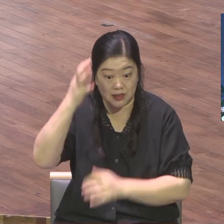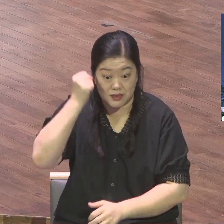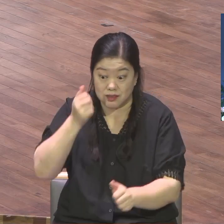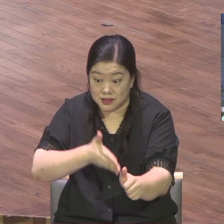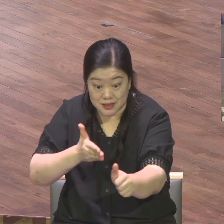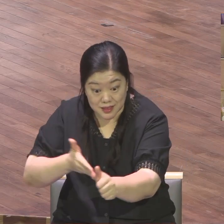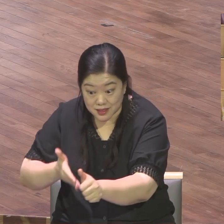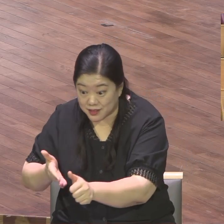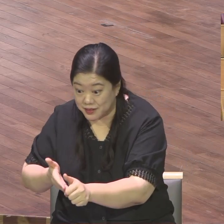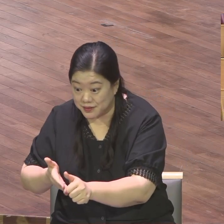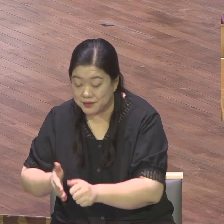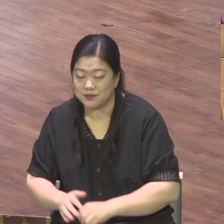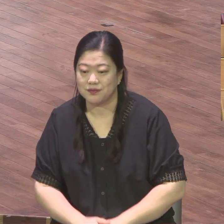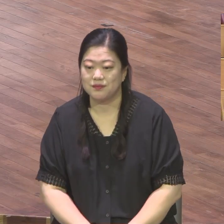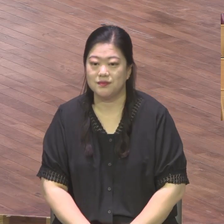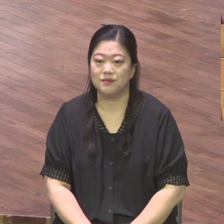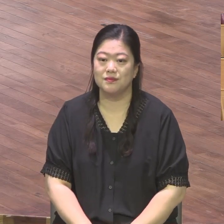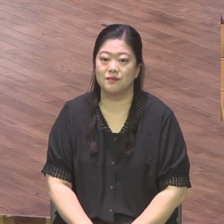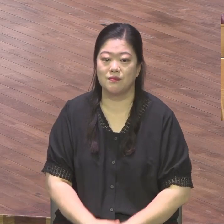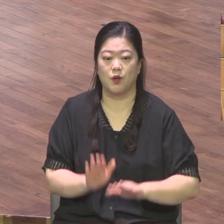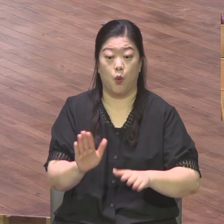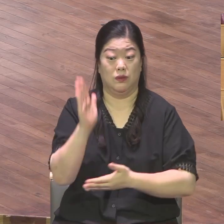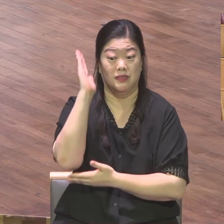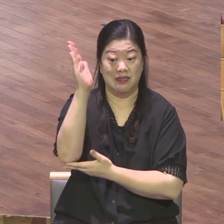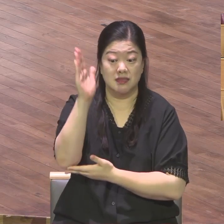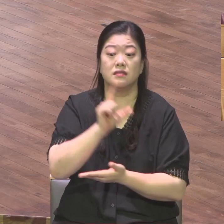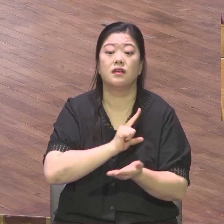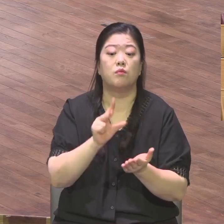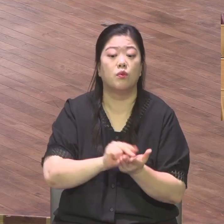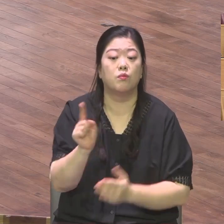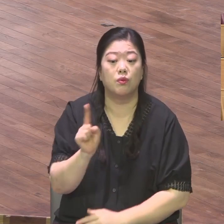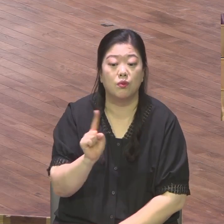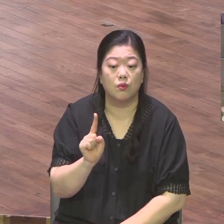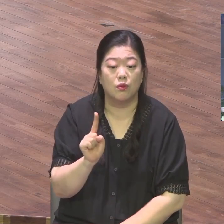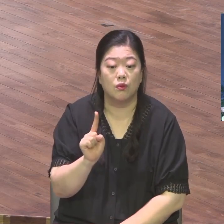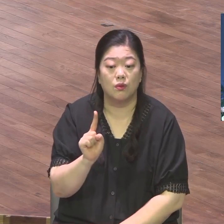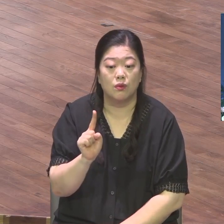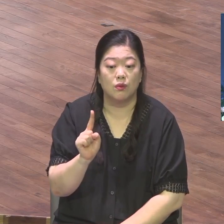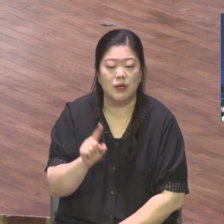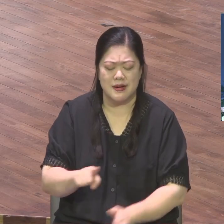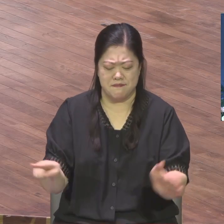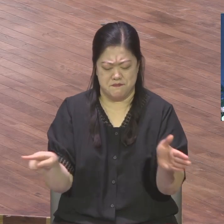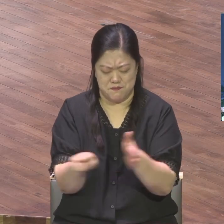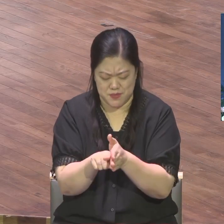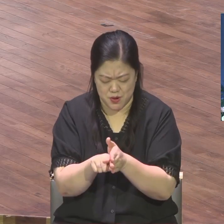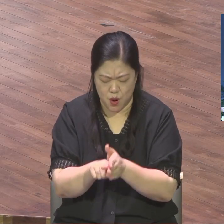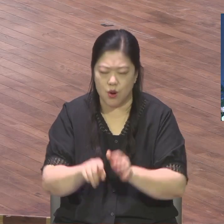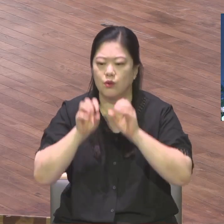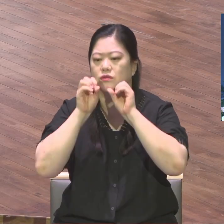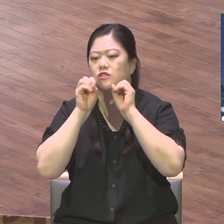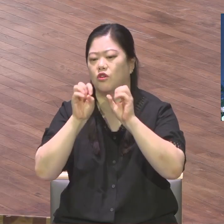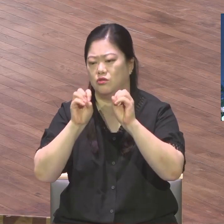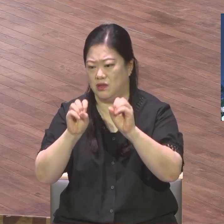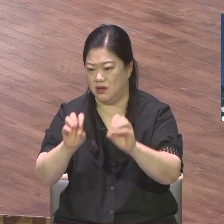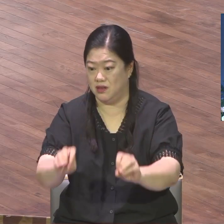있기를 바랍니다. 오늘 말씀 제목처럼 믿고 전하시기 바랍니다. 왜